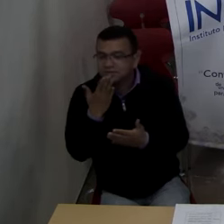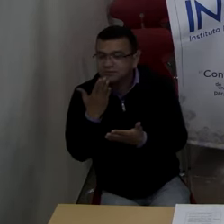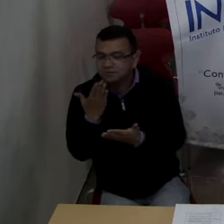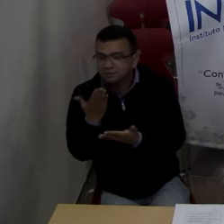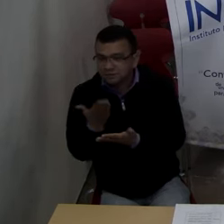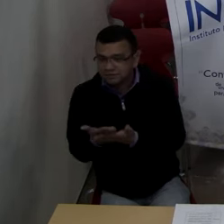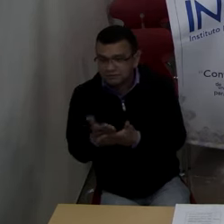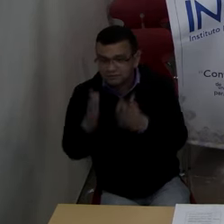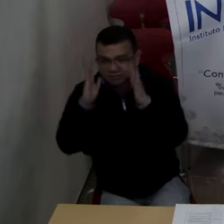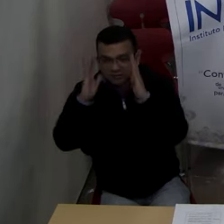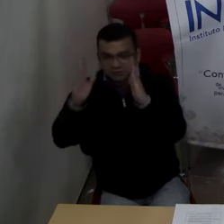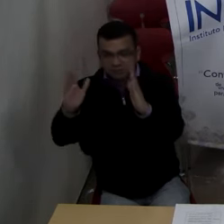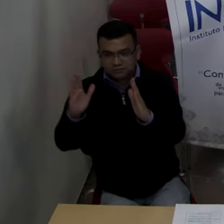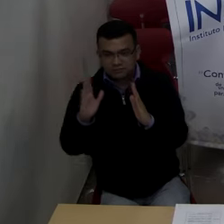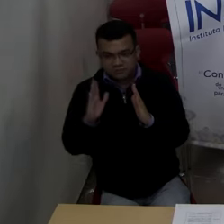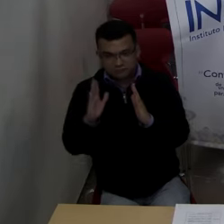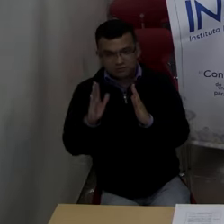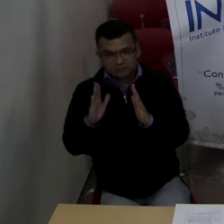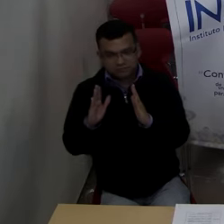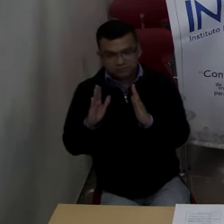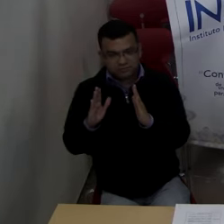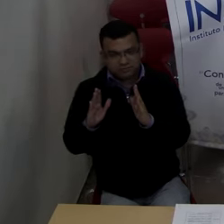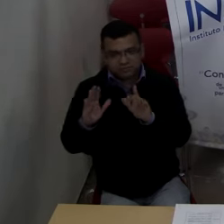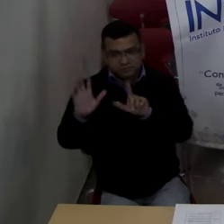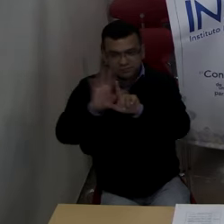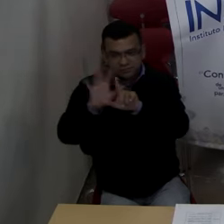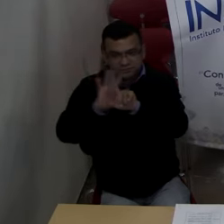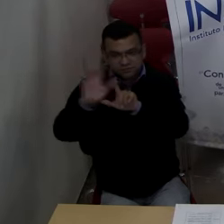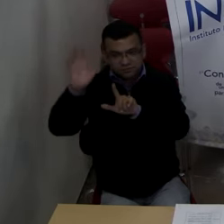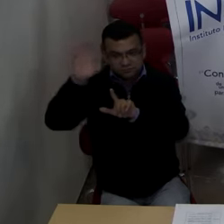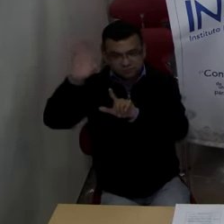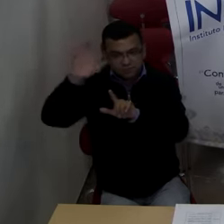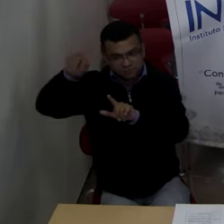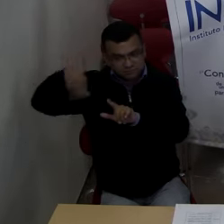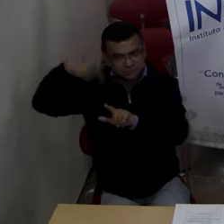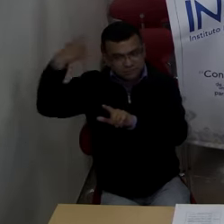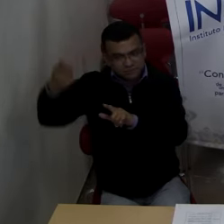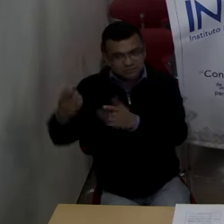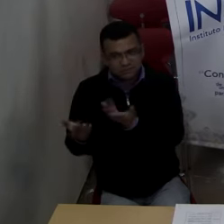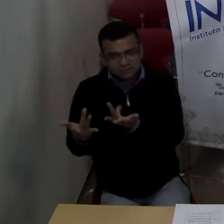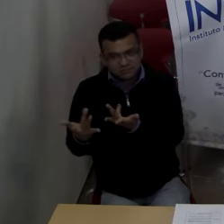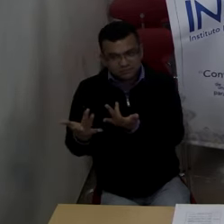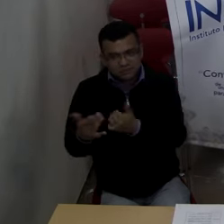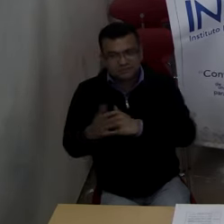atención y los esperamos para la próxima sesión. Muy gentiles.